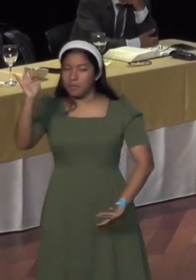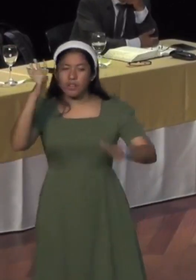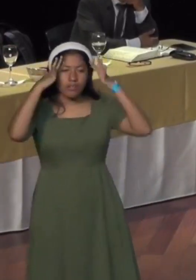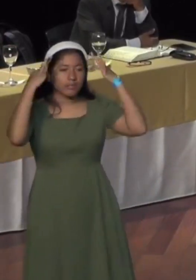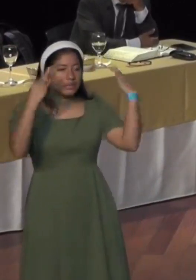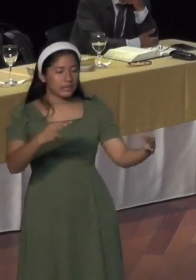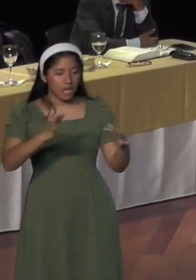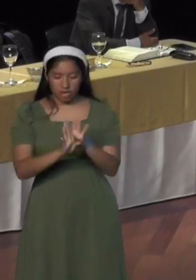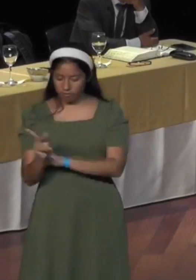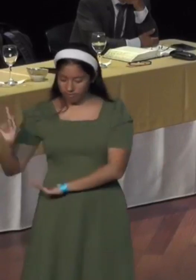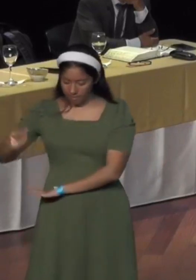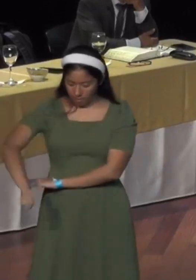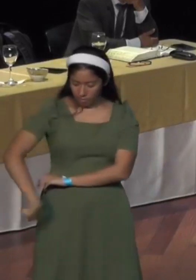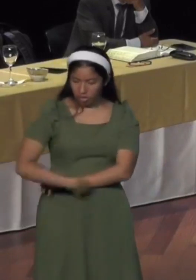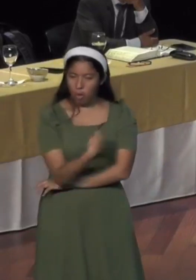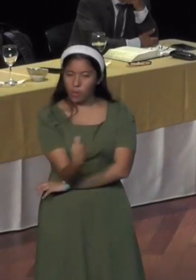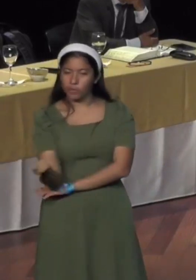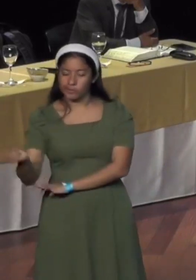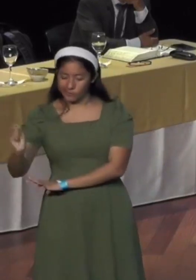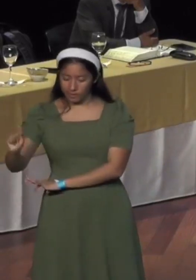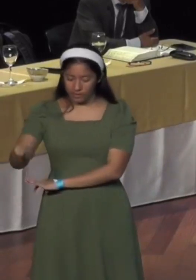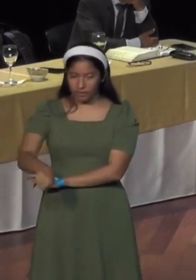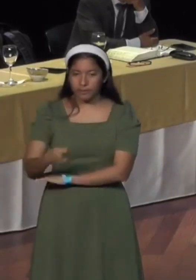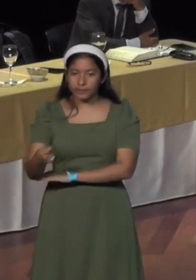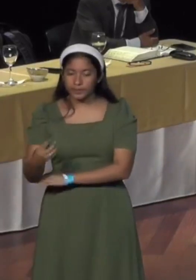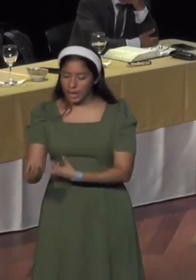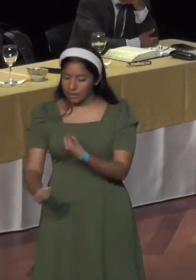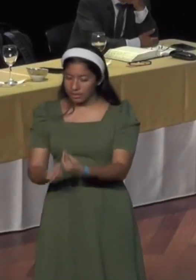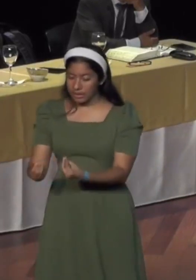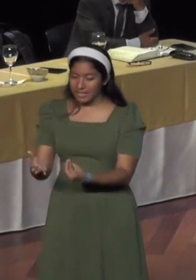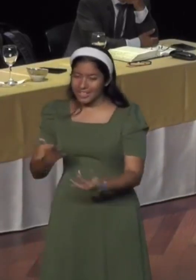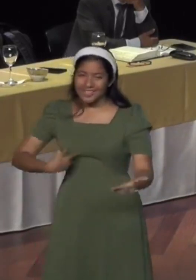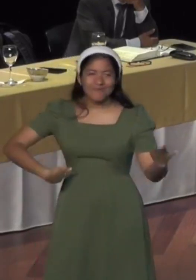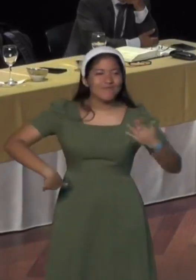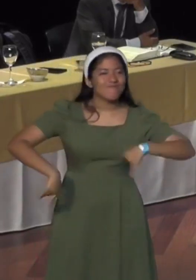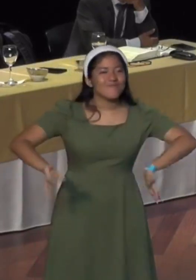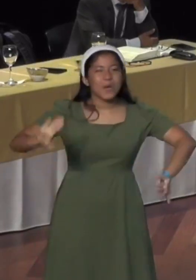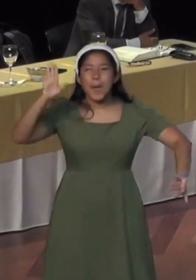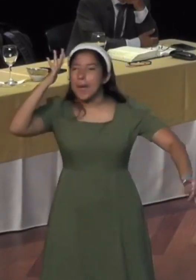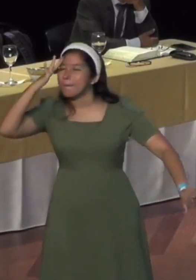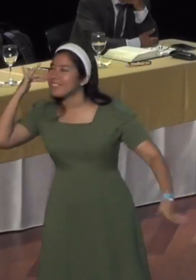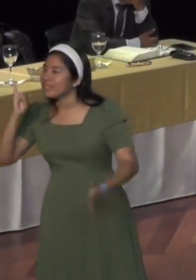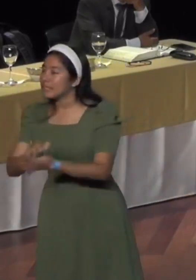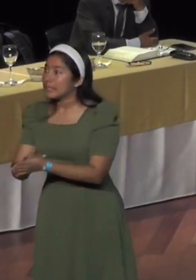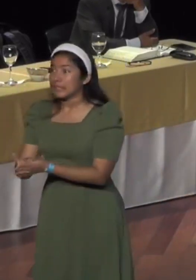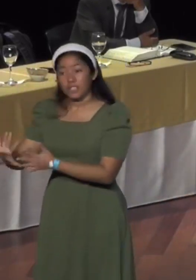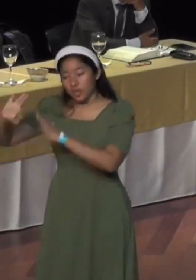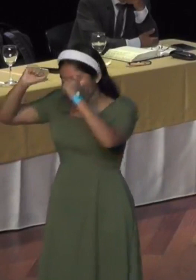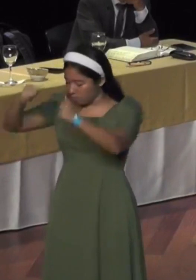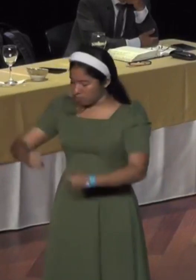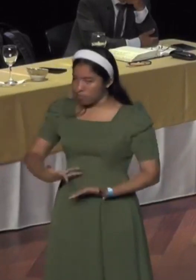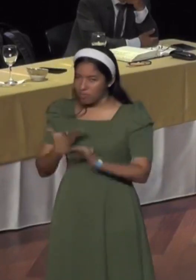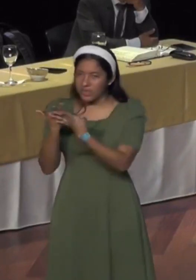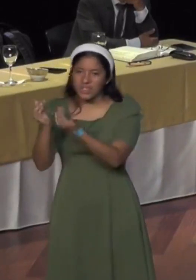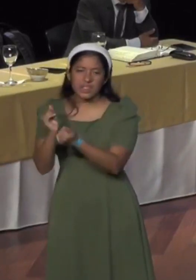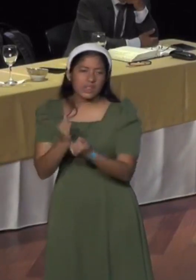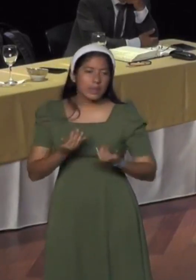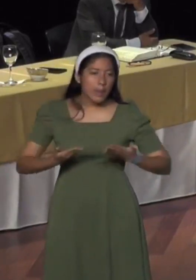ser espadas. Y estoy cansado de ver cómo gente carismática que no tiene el Espíritu Santo influencia a la